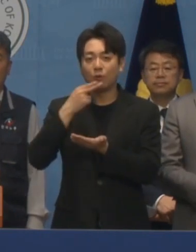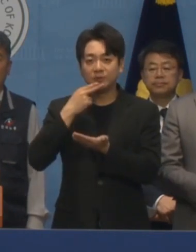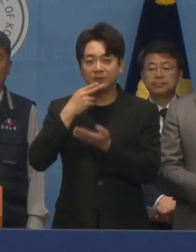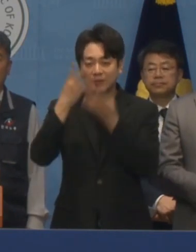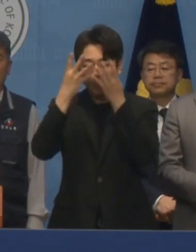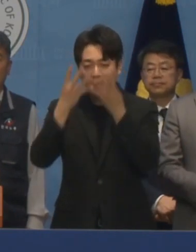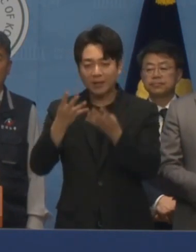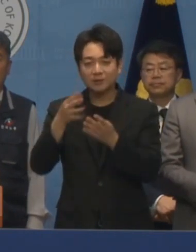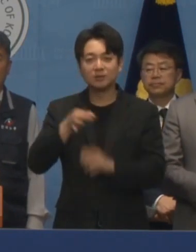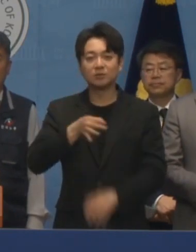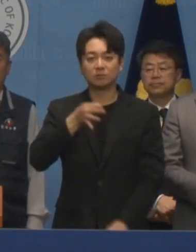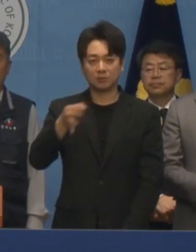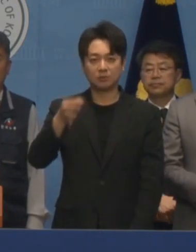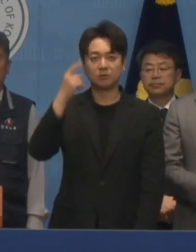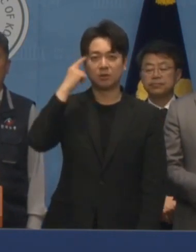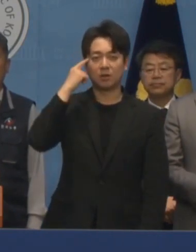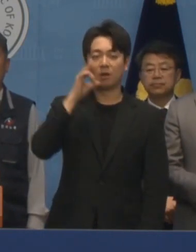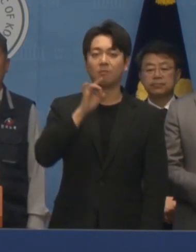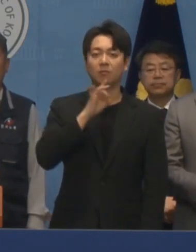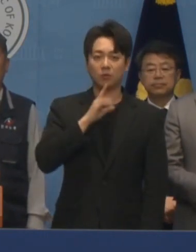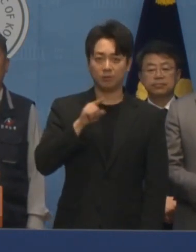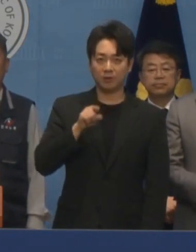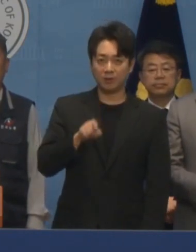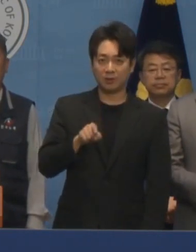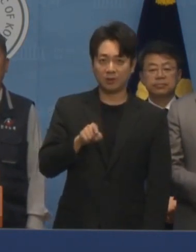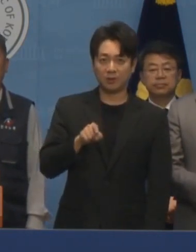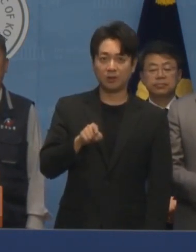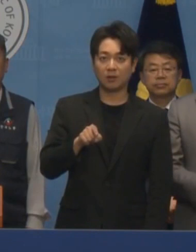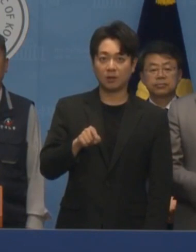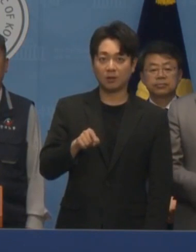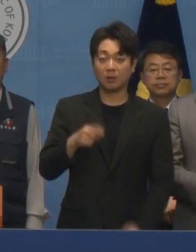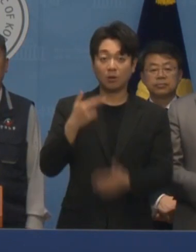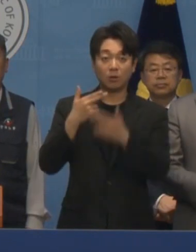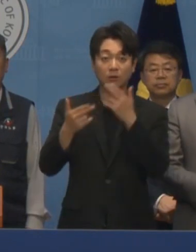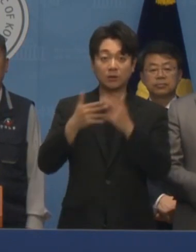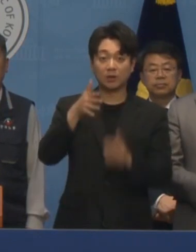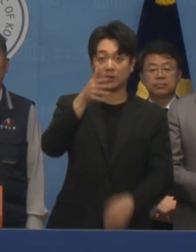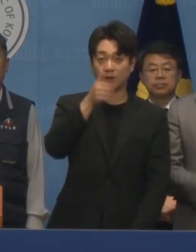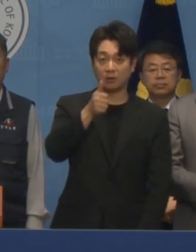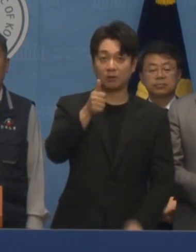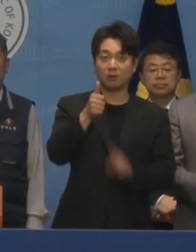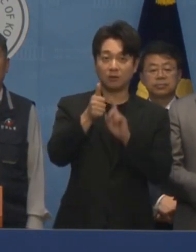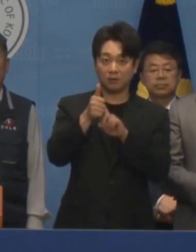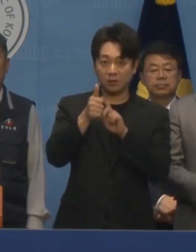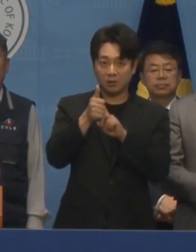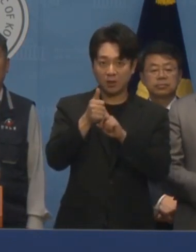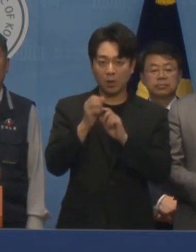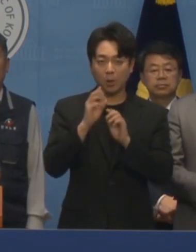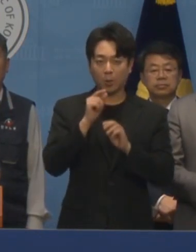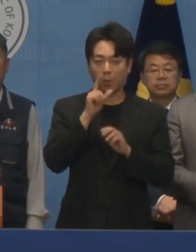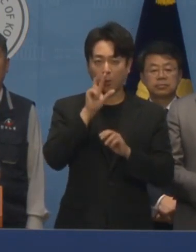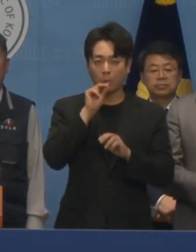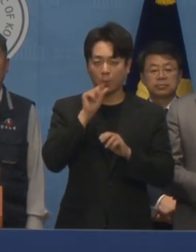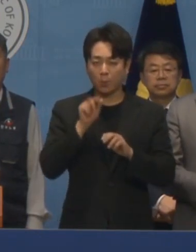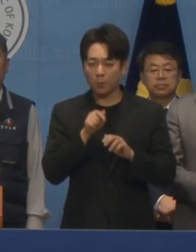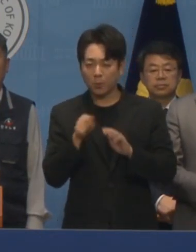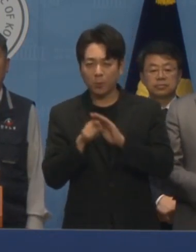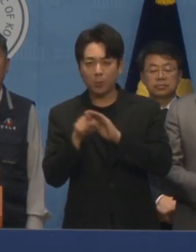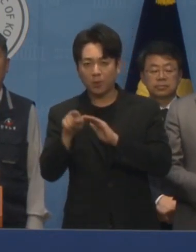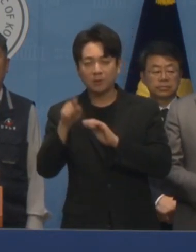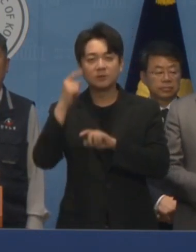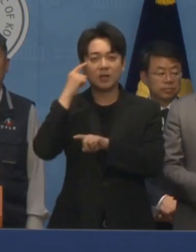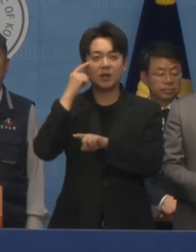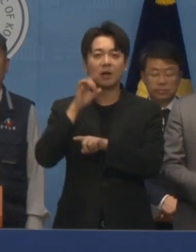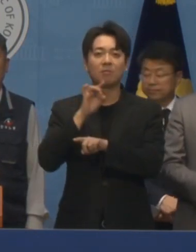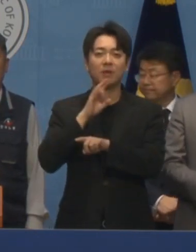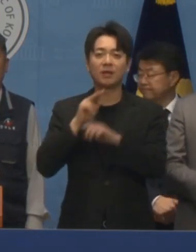그룹 회장이 주식회사라고 하는 유한 책임회사 뒤에 숨어서 빠져나갈 궁리만을 하고 있습니다.